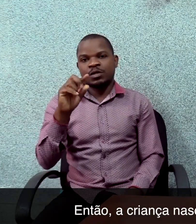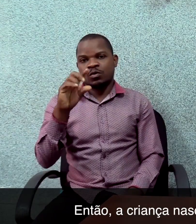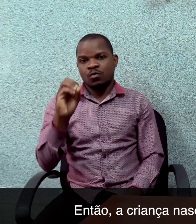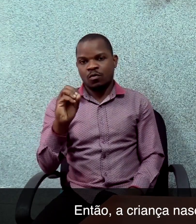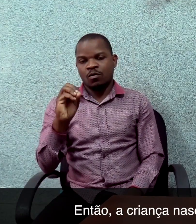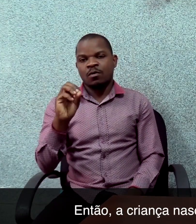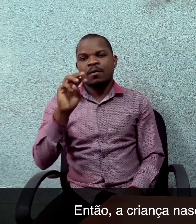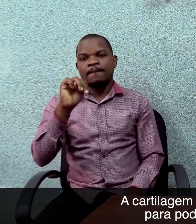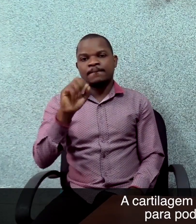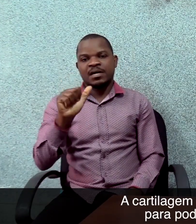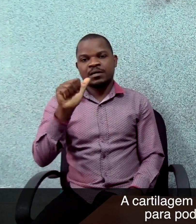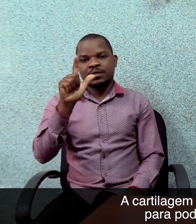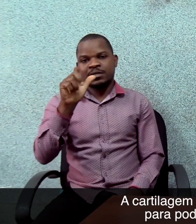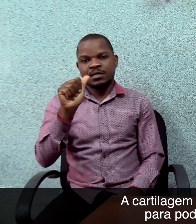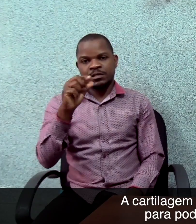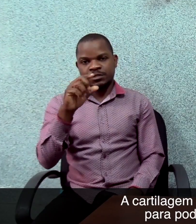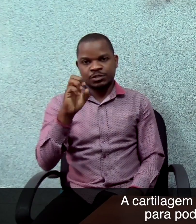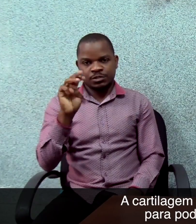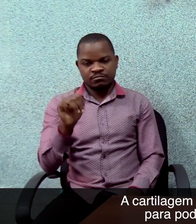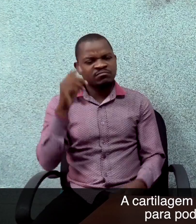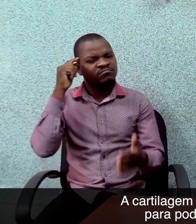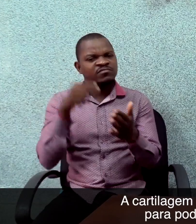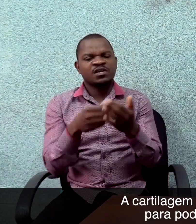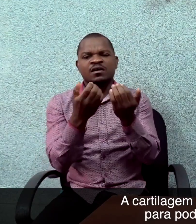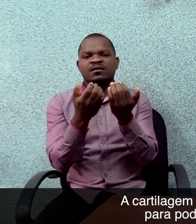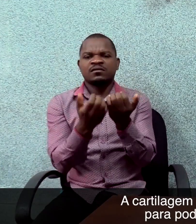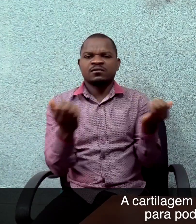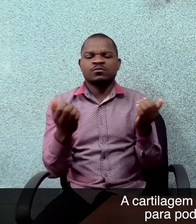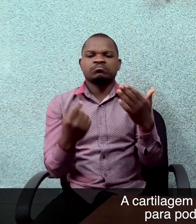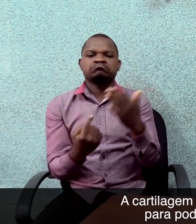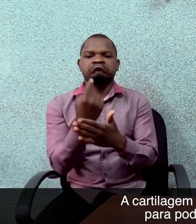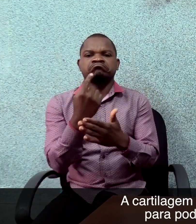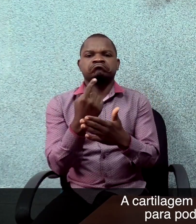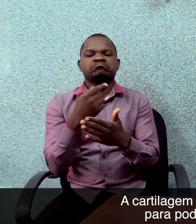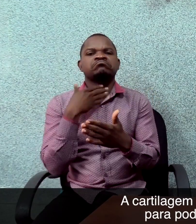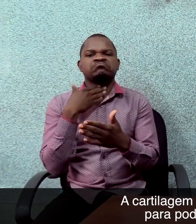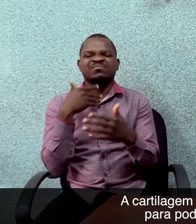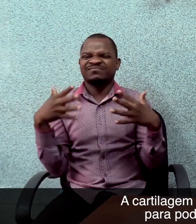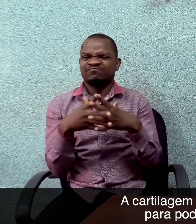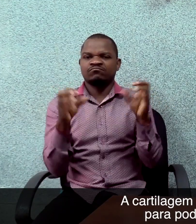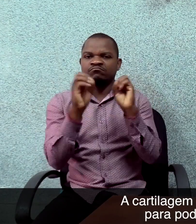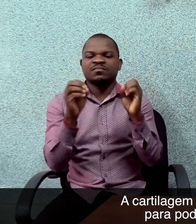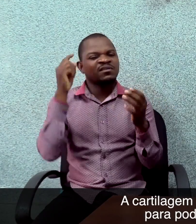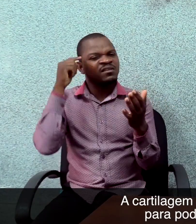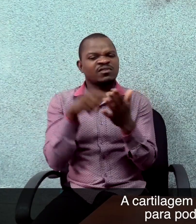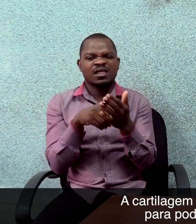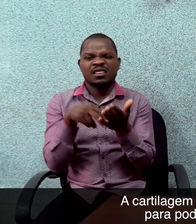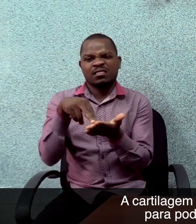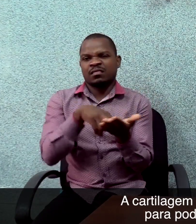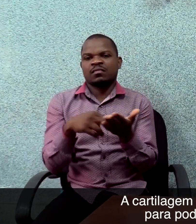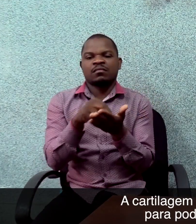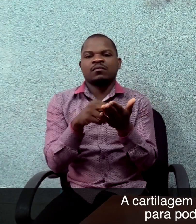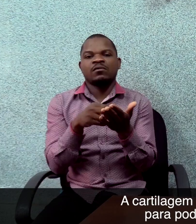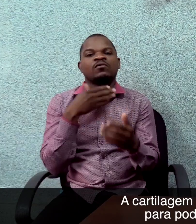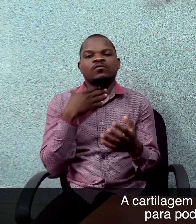essa debilidade dessa cartilagem. Então a cartilagem fica mole, não apta para poder produzir a voz.